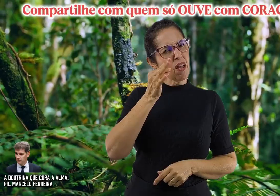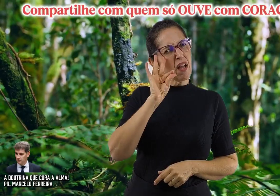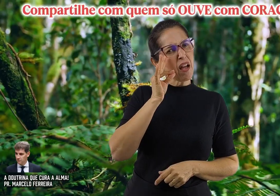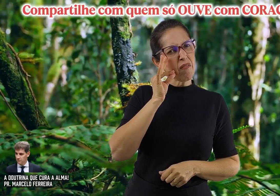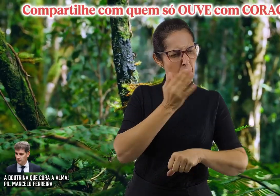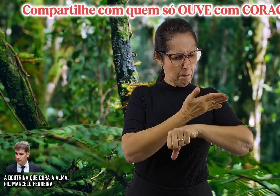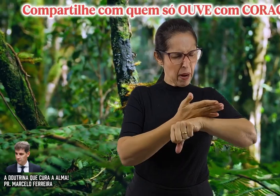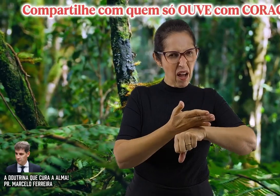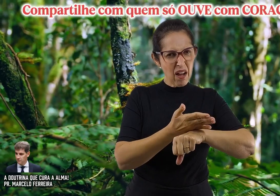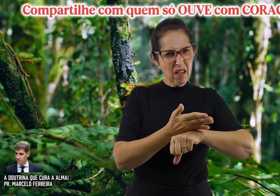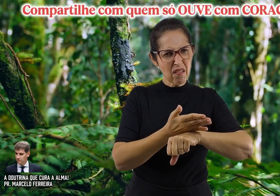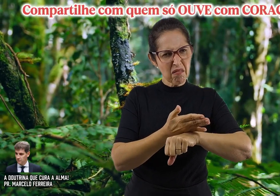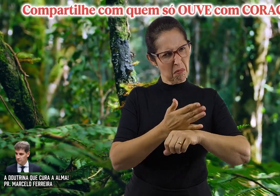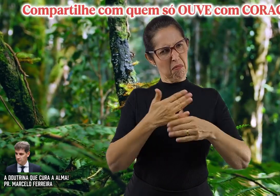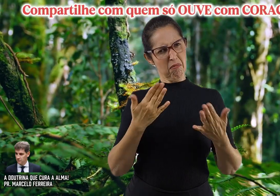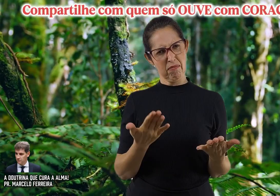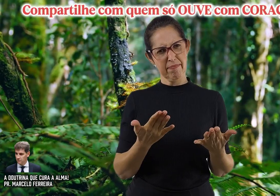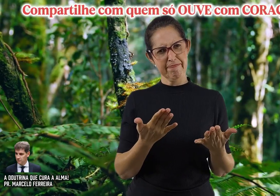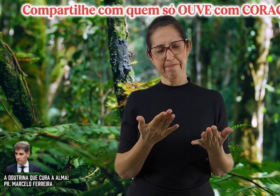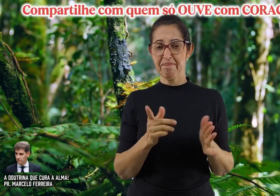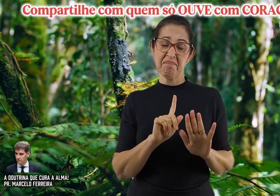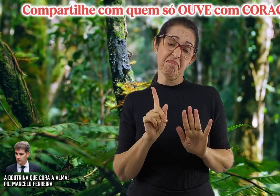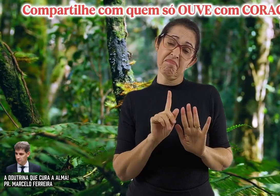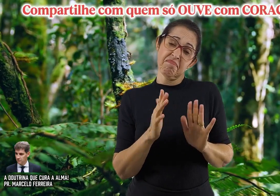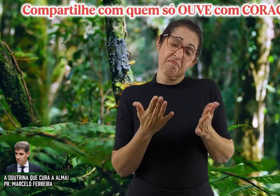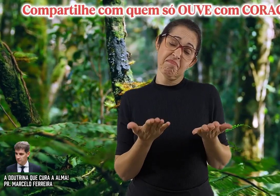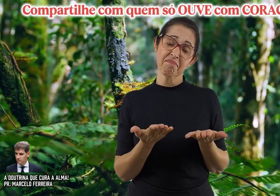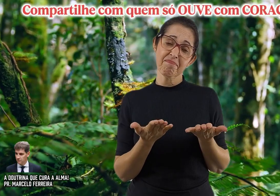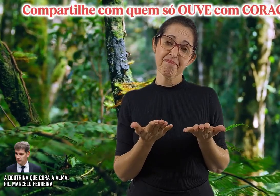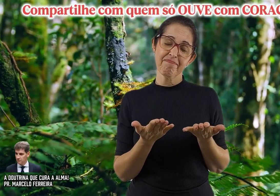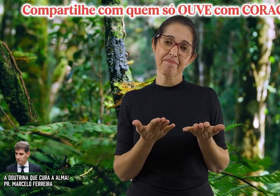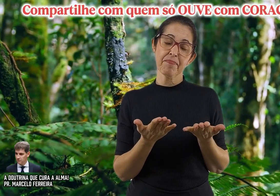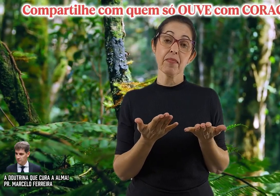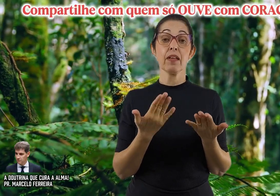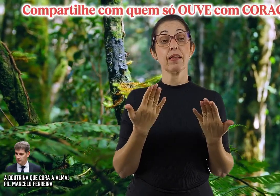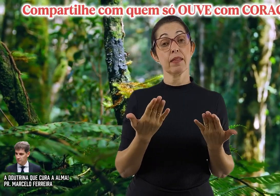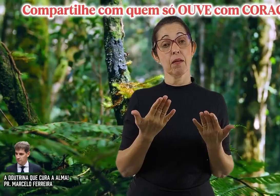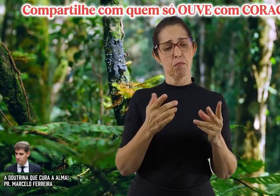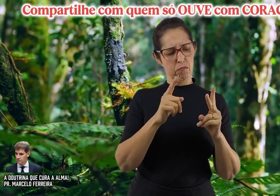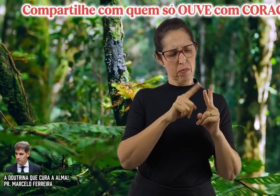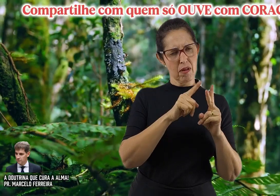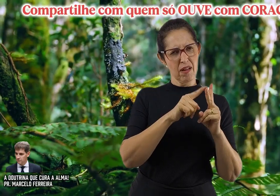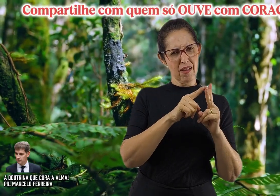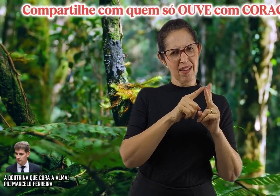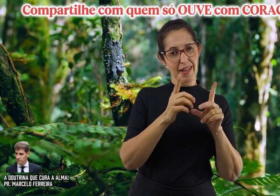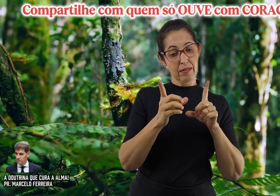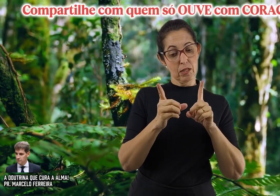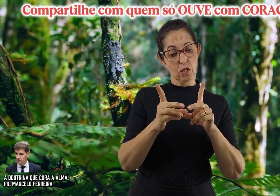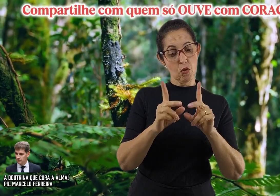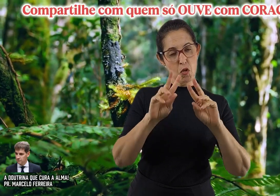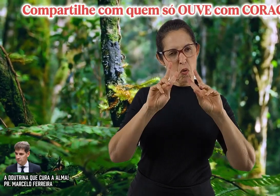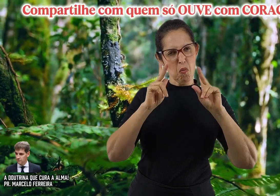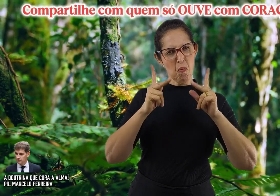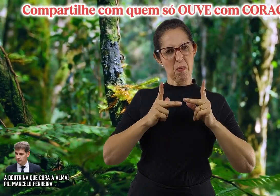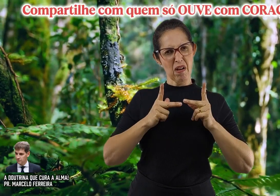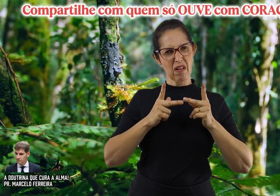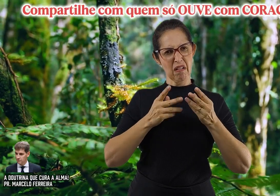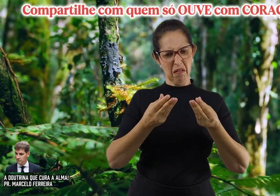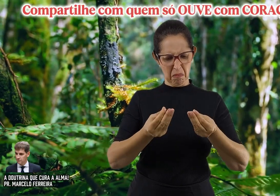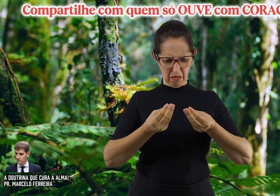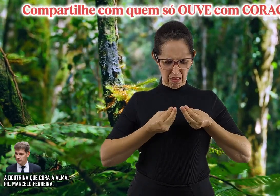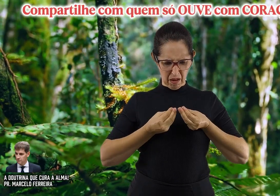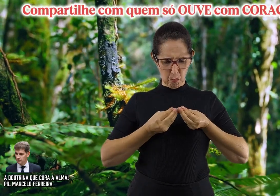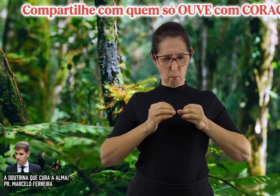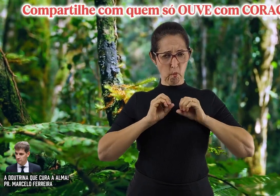você vai sentir sono, só isso. Mas a doutrina humana, ela não acrescenta nada,